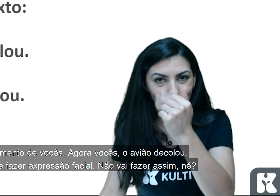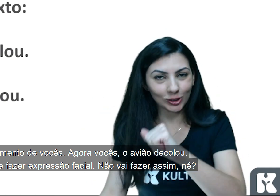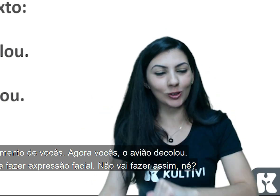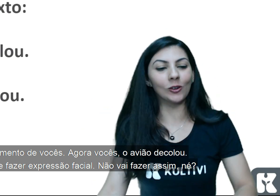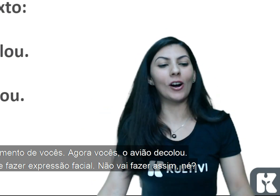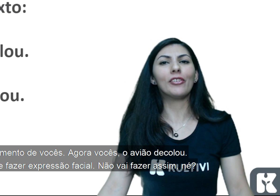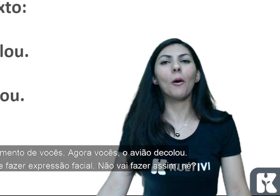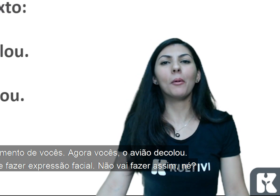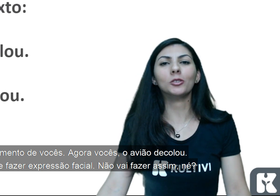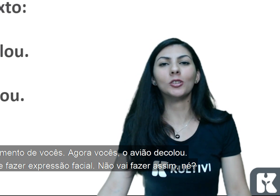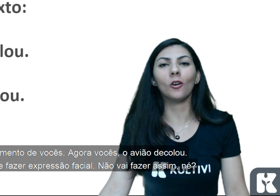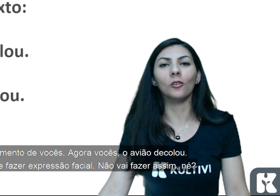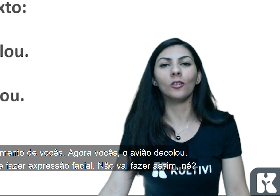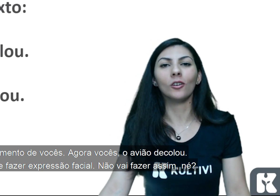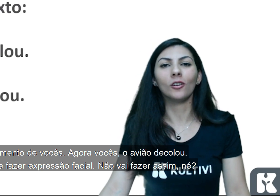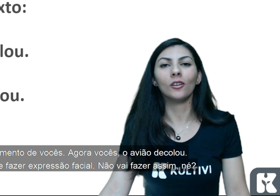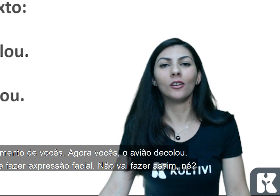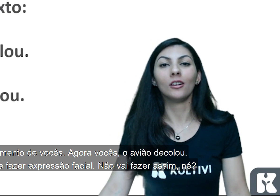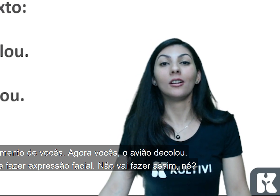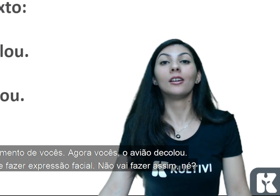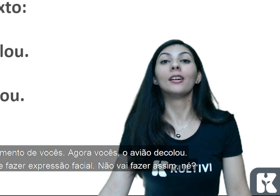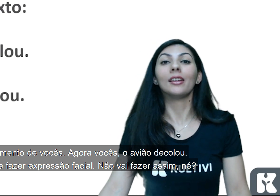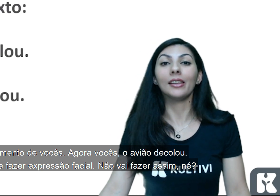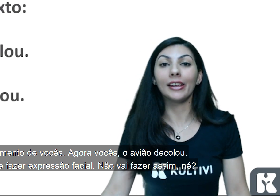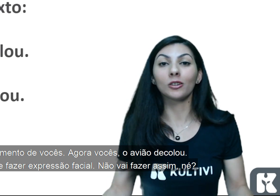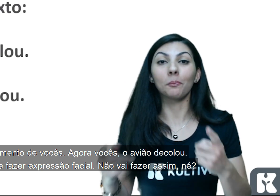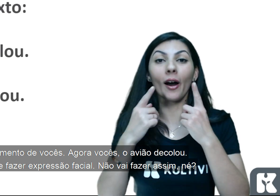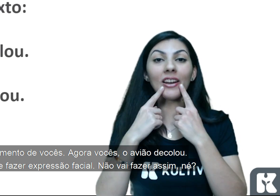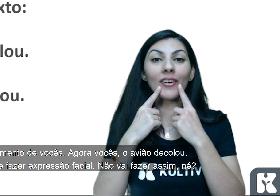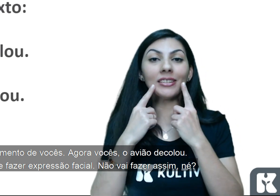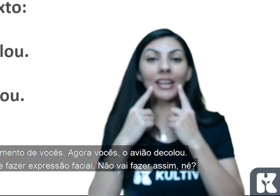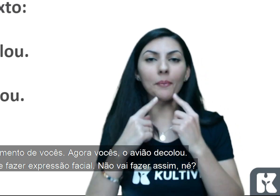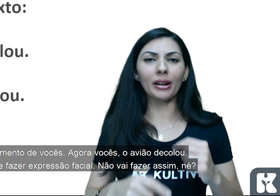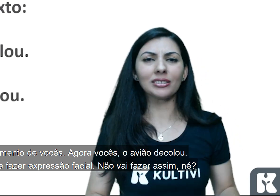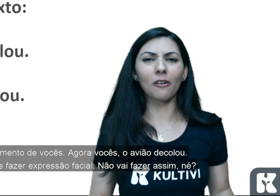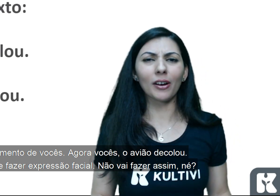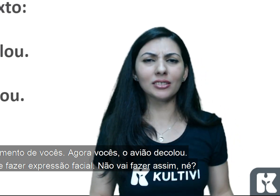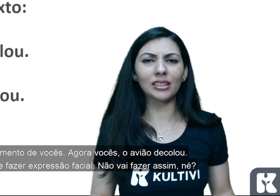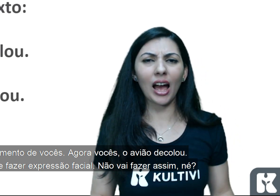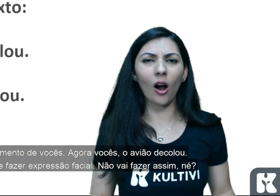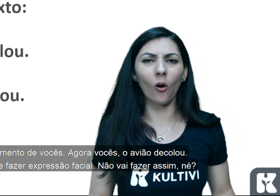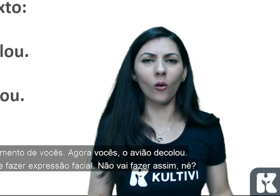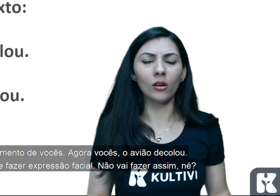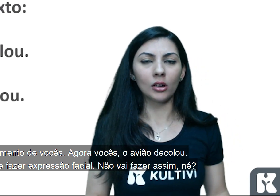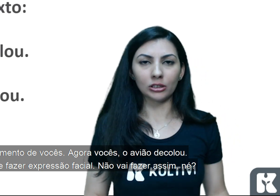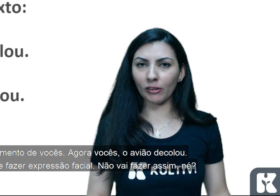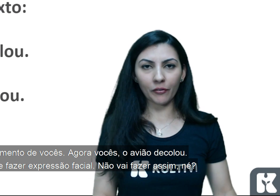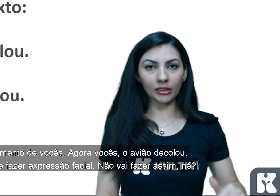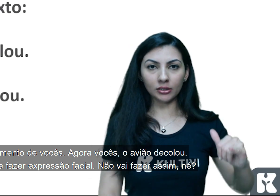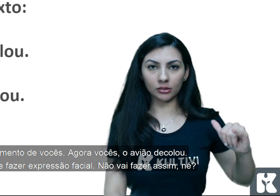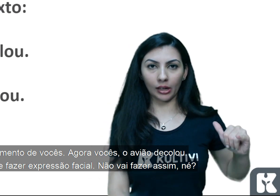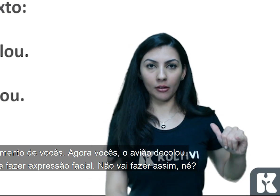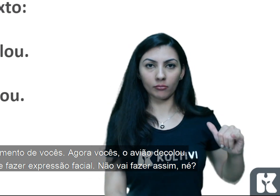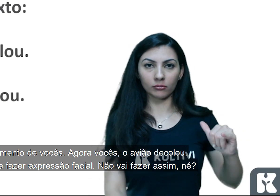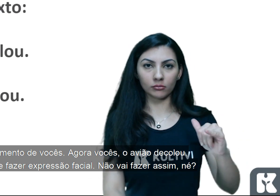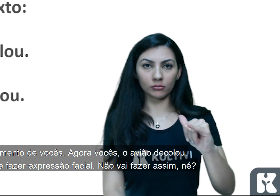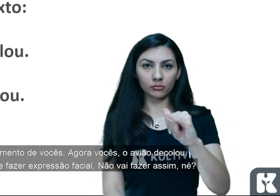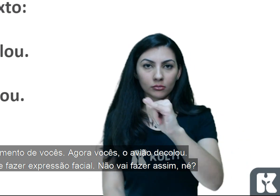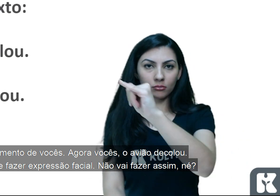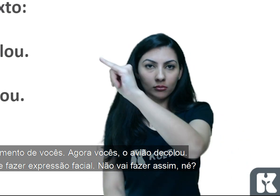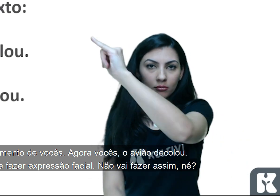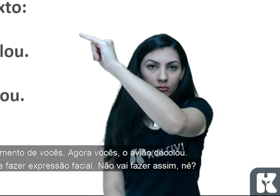Isso. O avião pousou. Isso. Pode fazer a expressão facial. Não vai fazer assim, né?